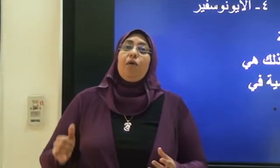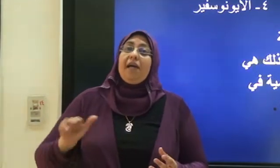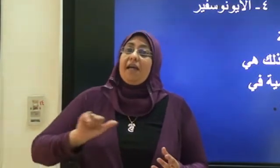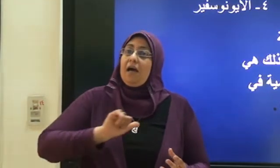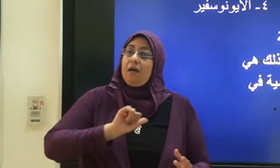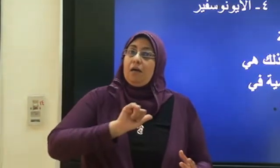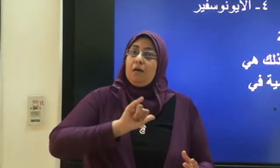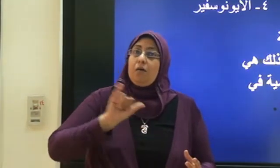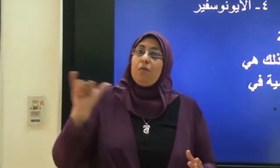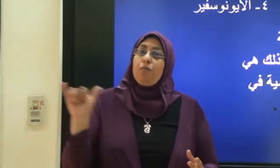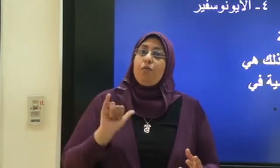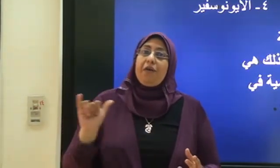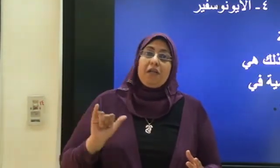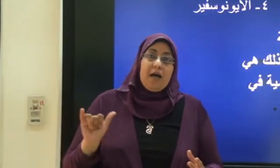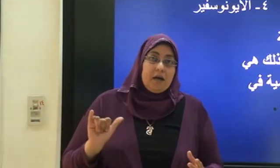وهي مفيدة